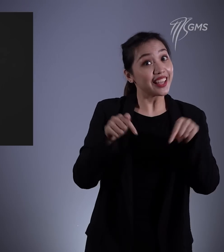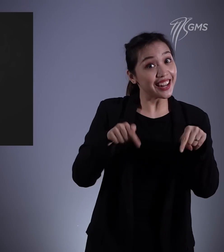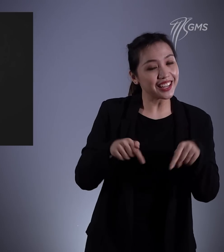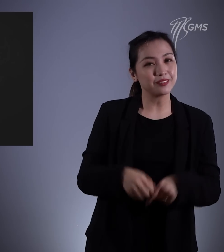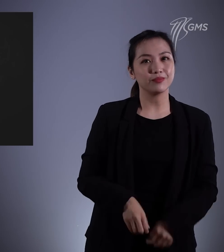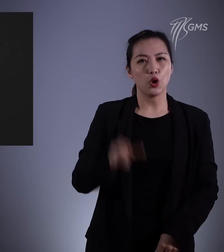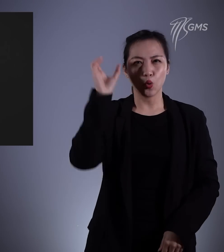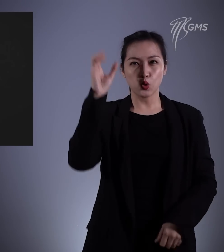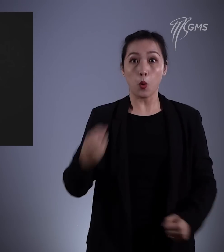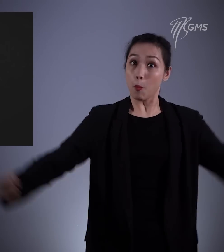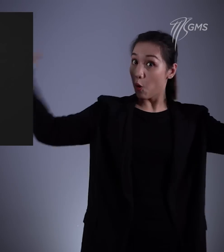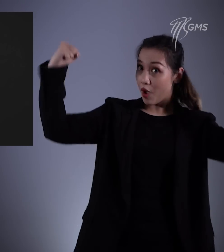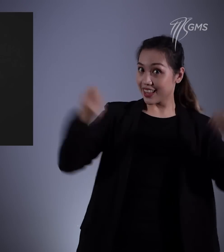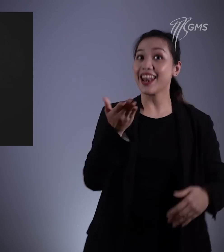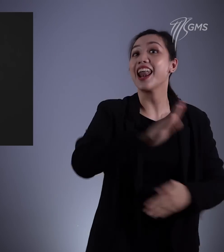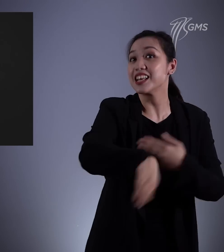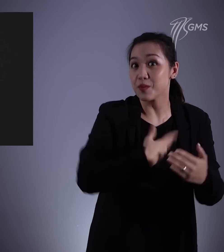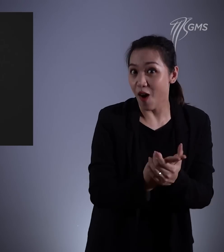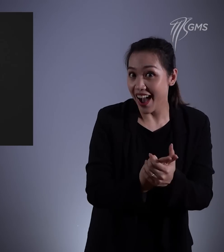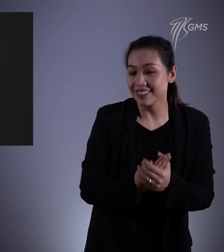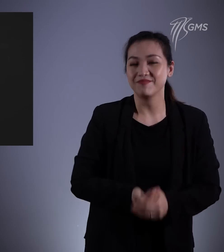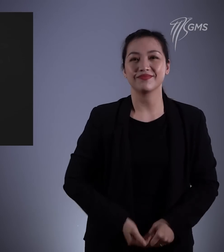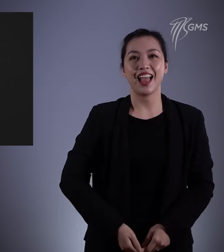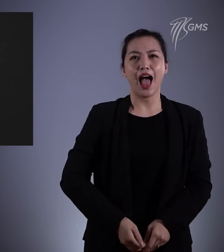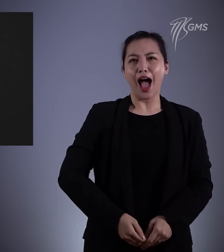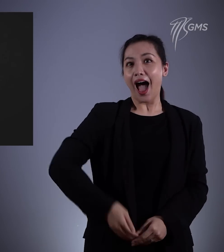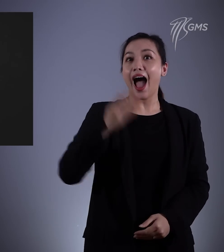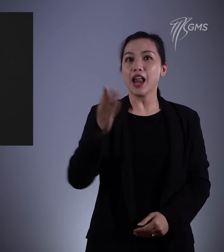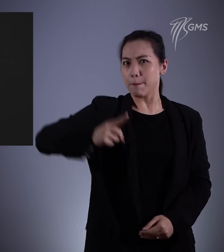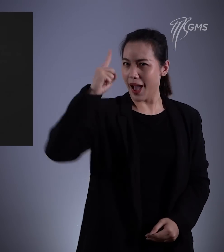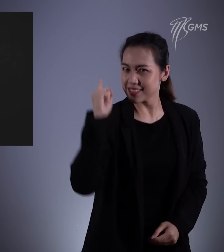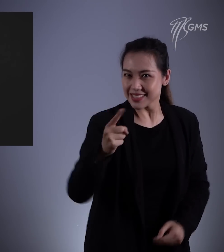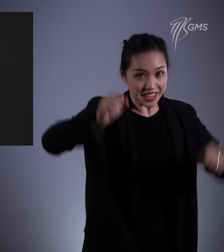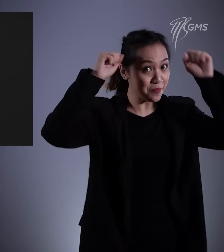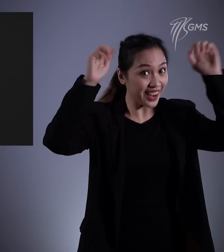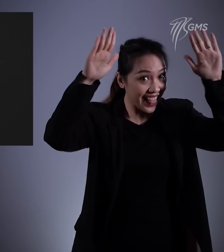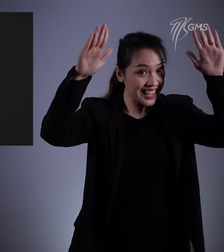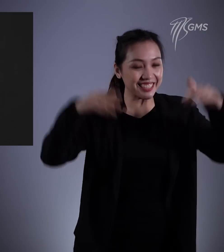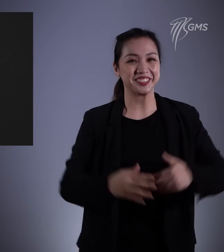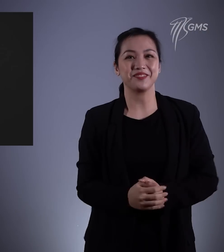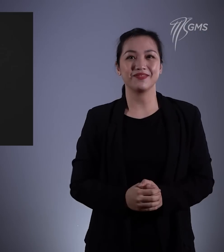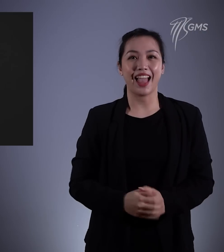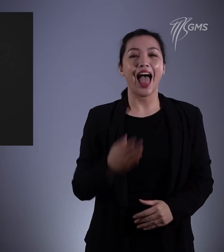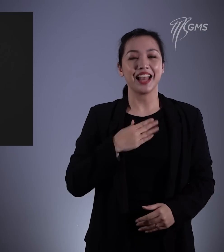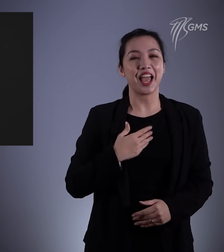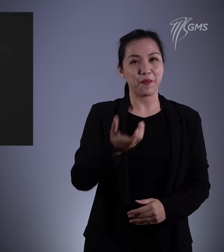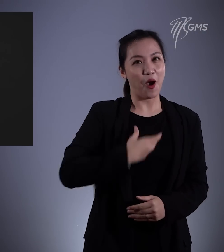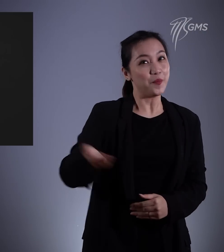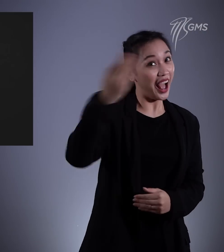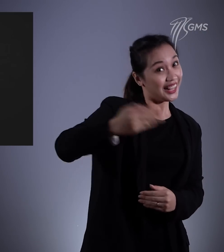bisa menguatkan Anda semua. Anda pasti akan diberkati ketika bergabung di dalam Connect Group. Saya mau mengajak